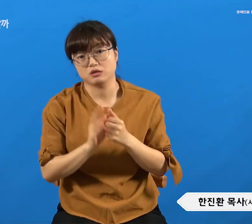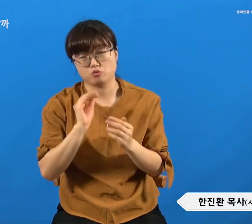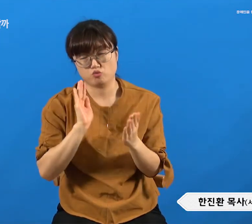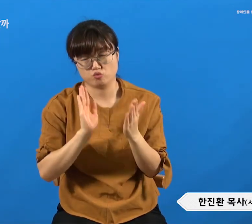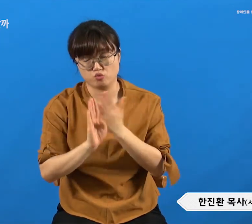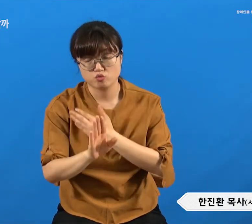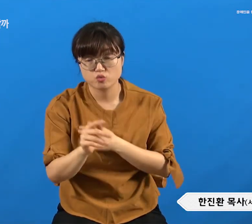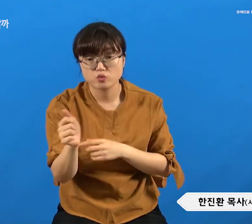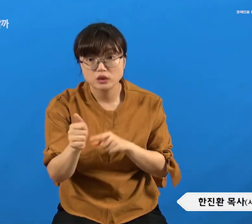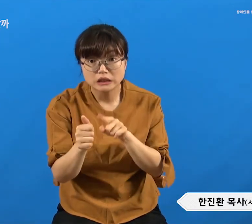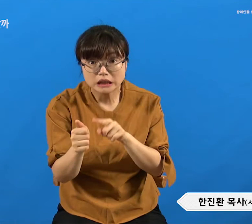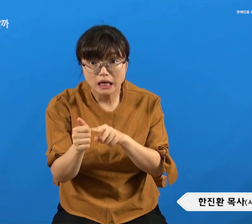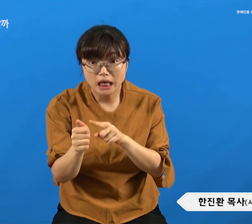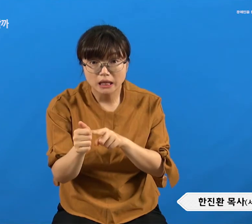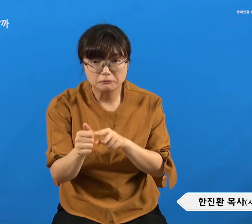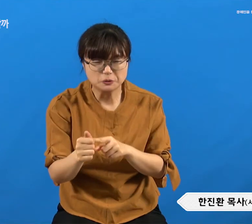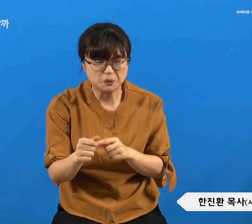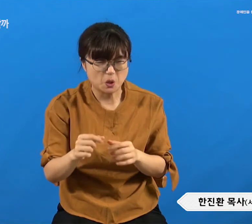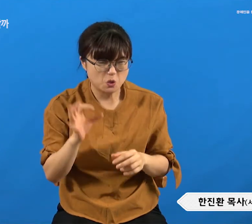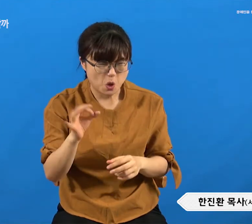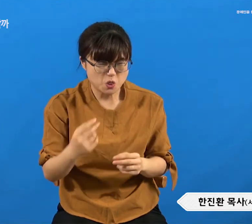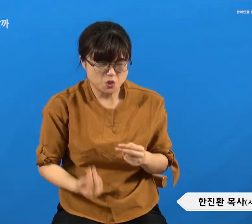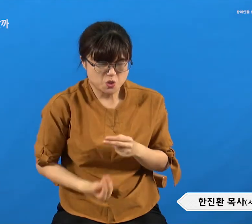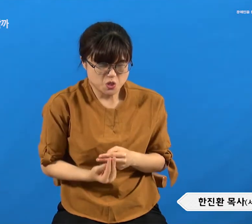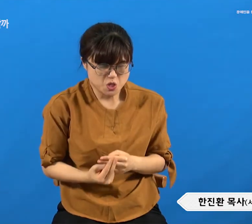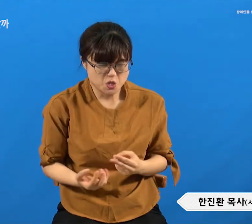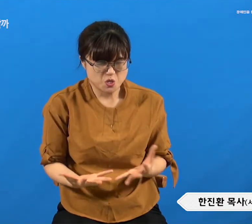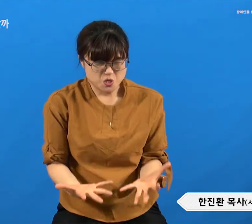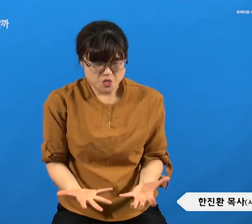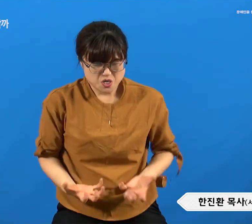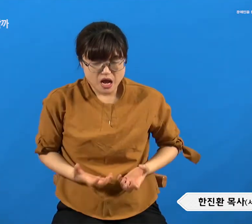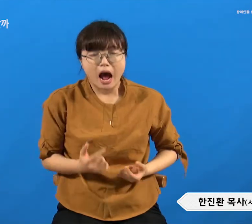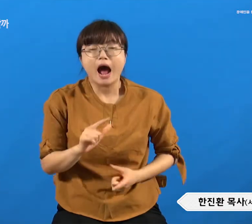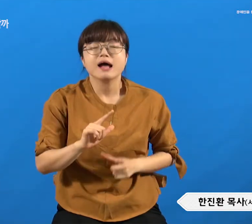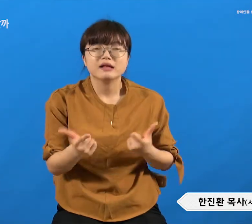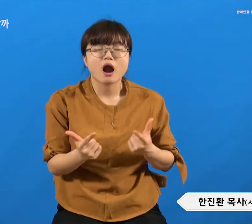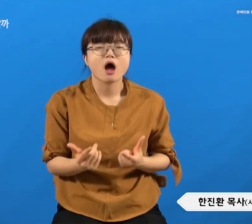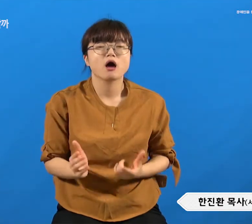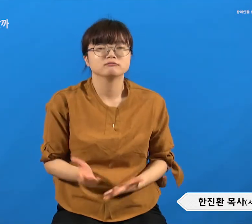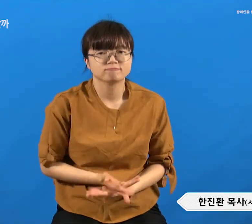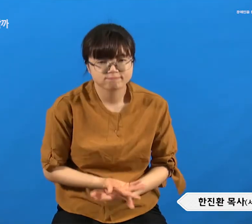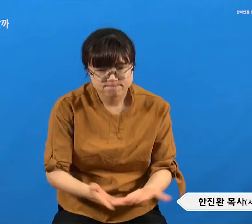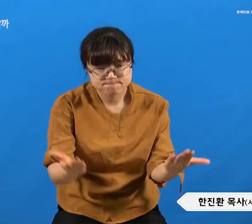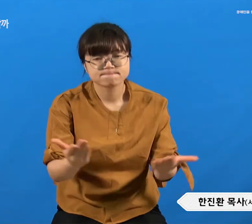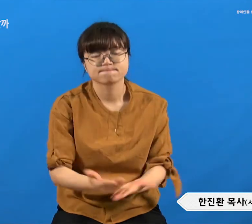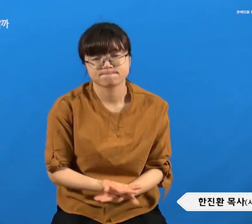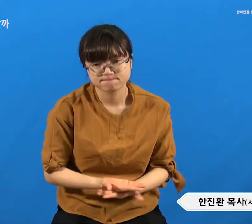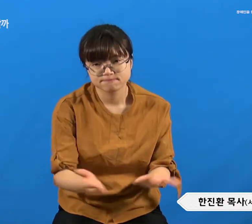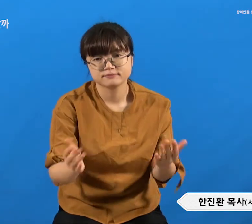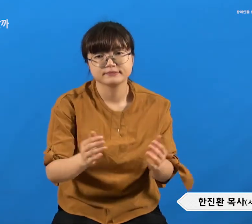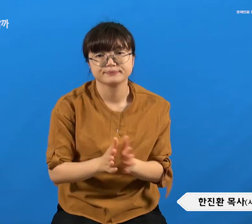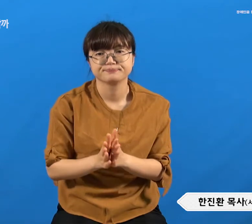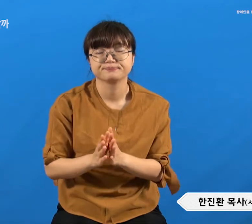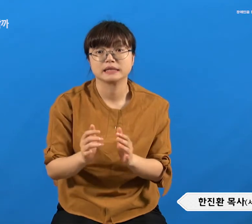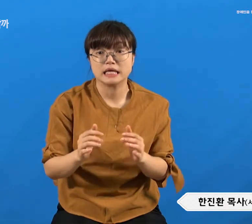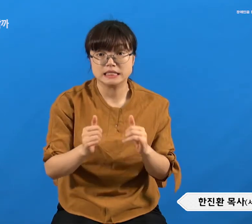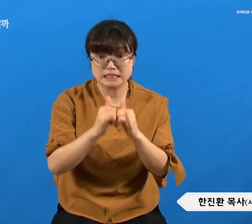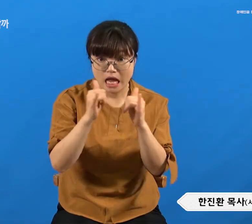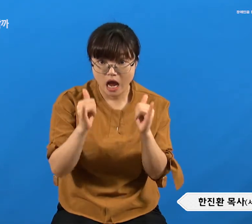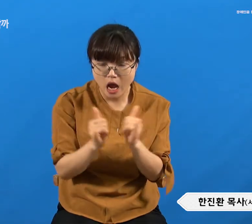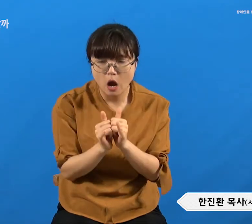그때부터 그는 모으는 삶이 아니라 베푸는 삶을 살기로 결심했습니다.